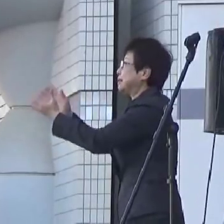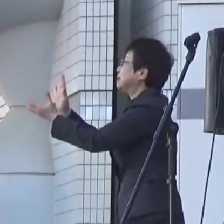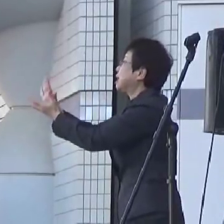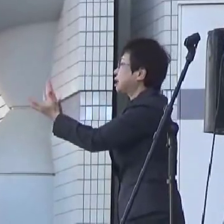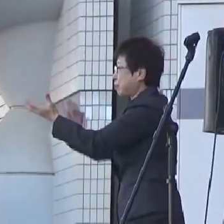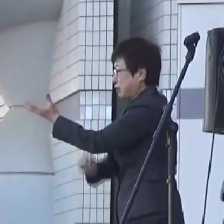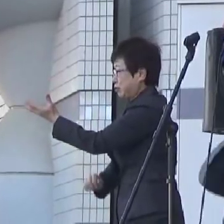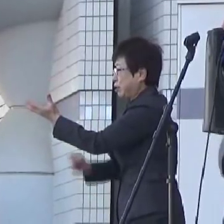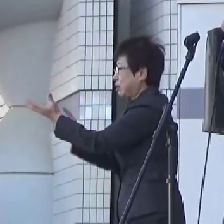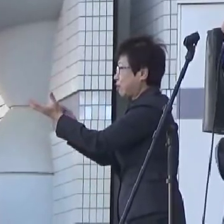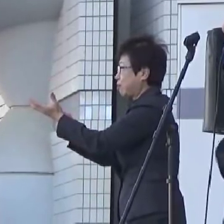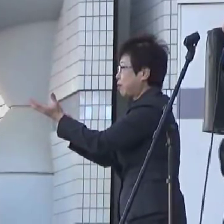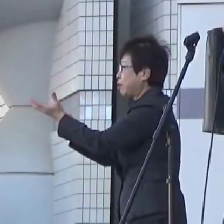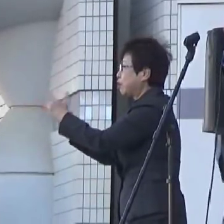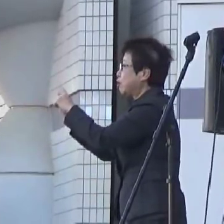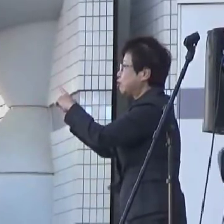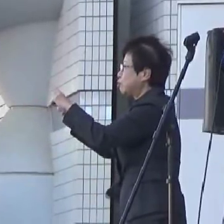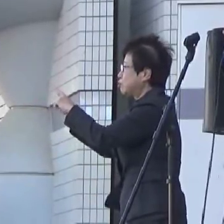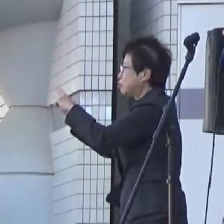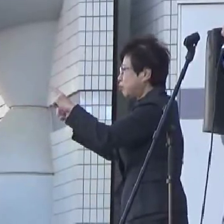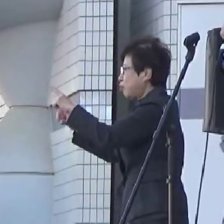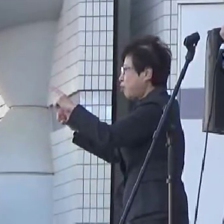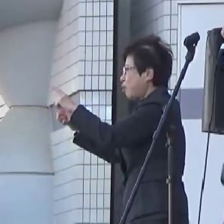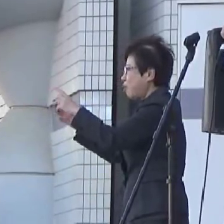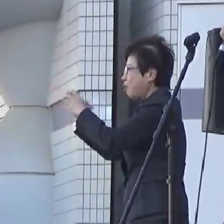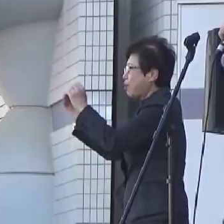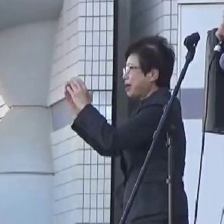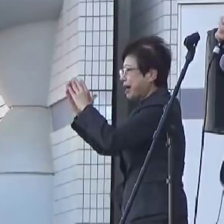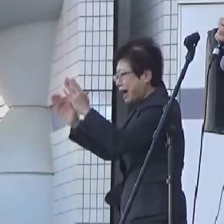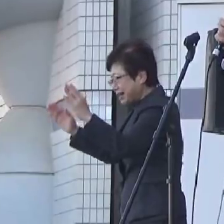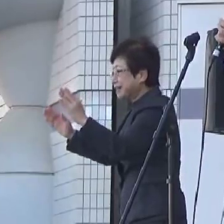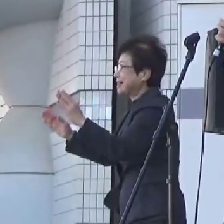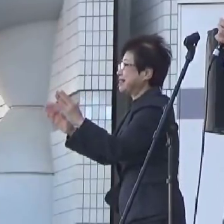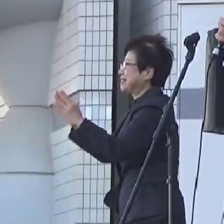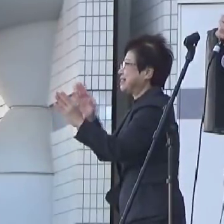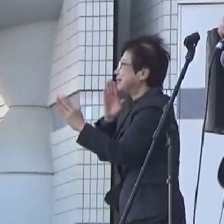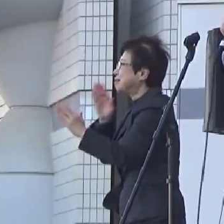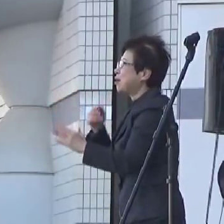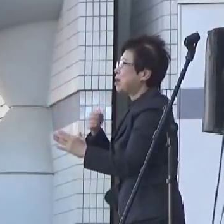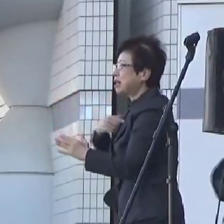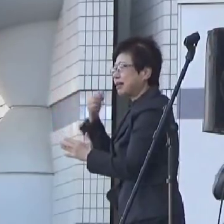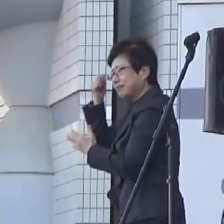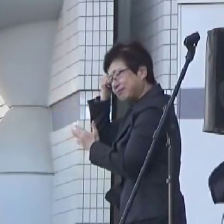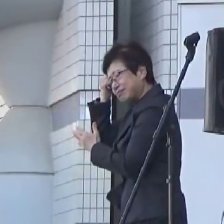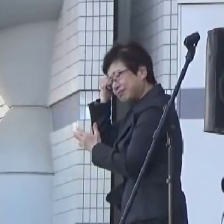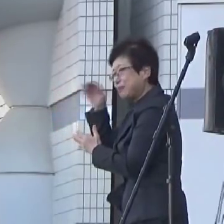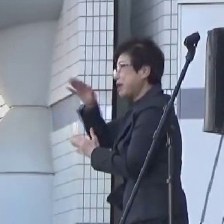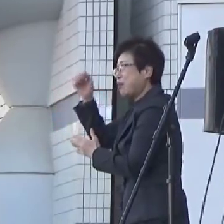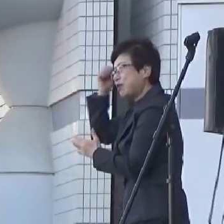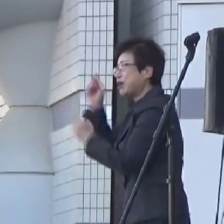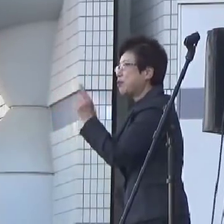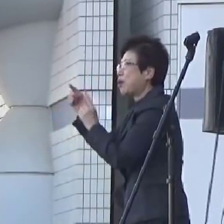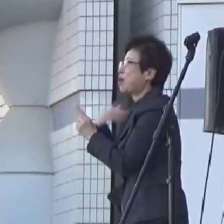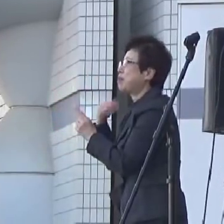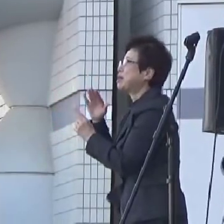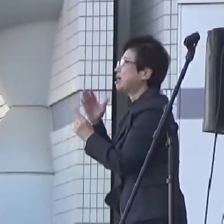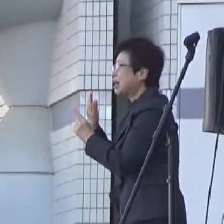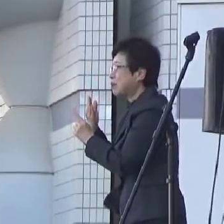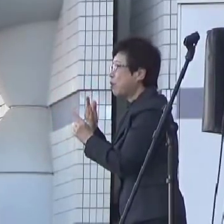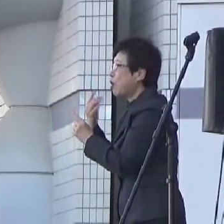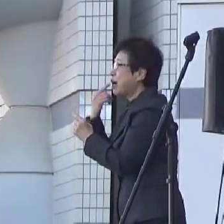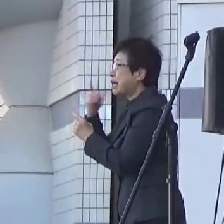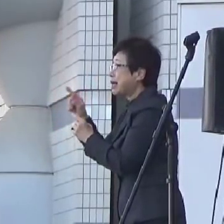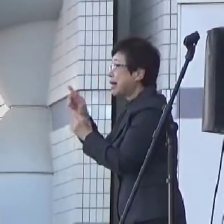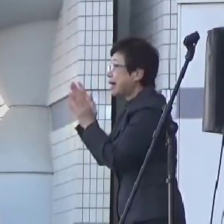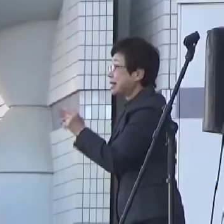で通常国会、実を言うと皆さん記憶にあるかどうか分かりませんが1ヶ月延